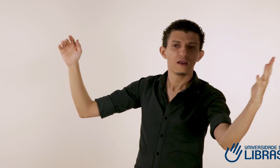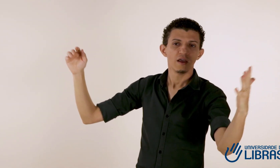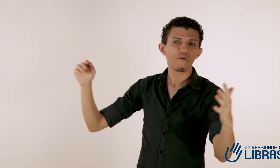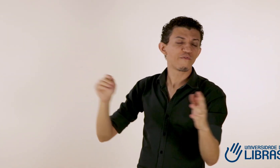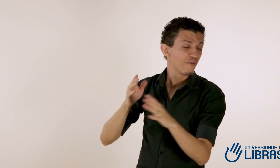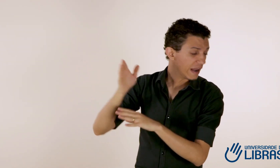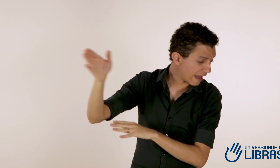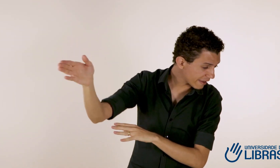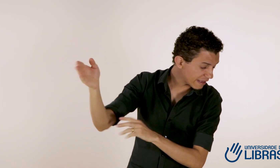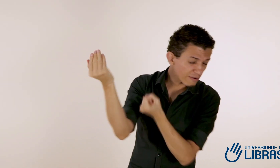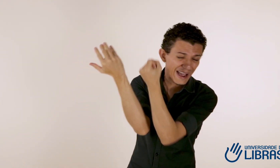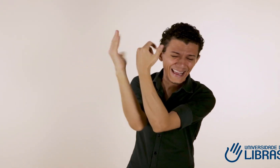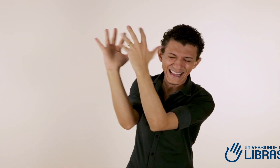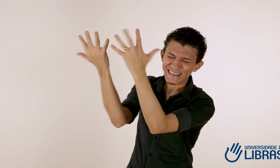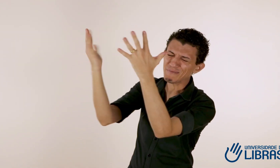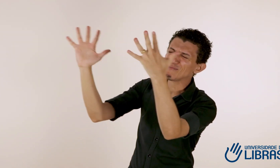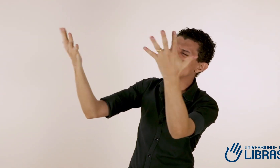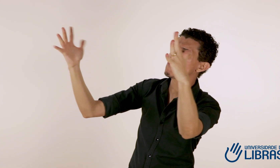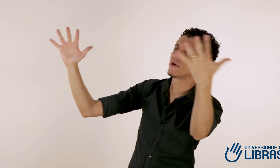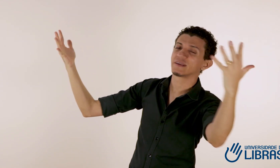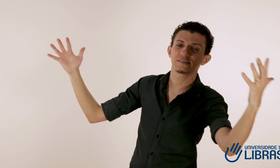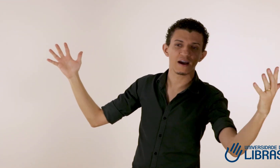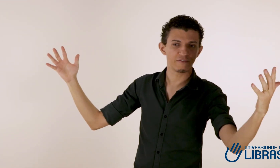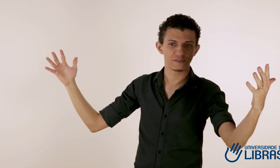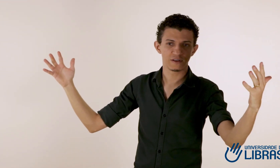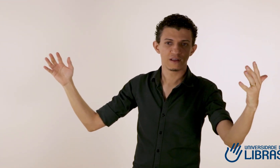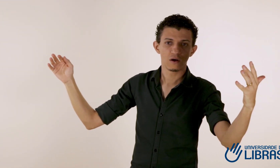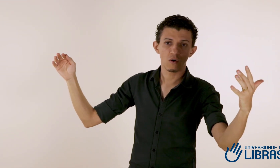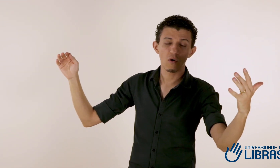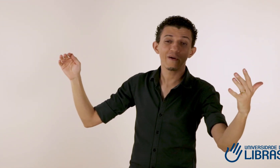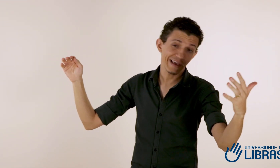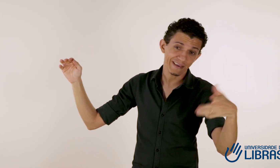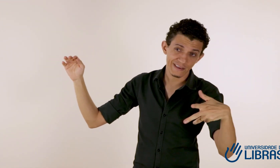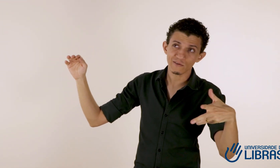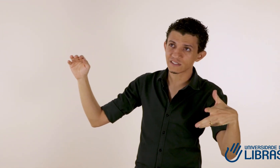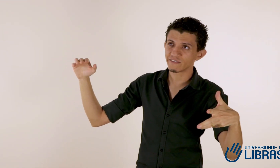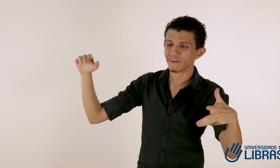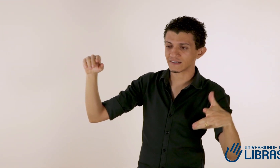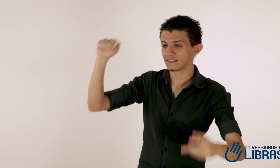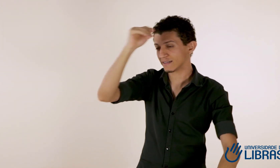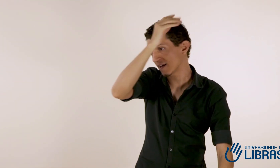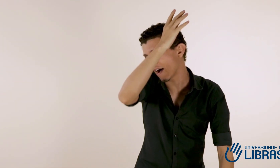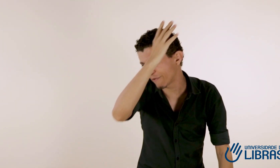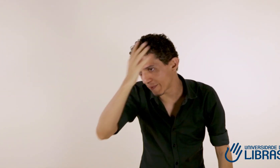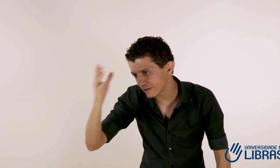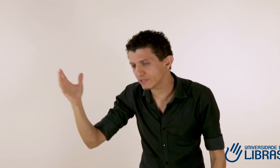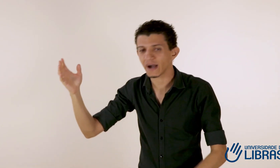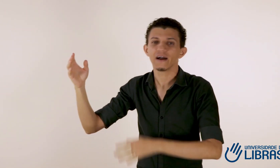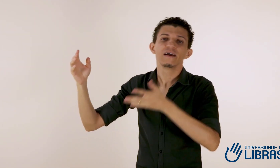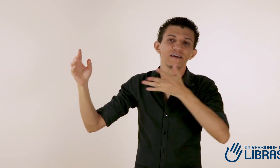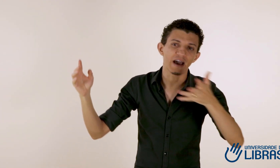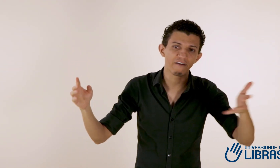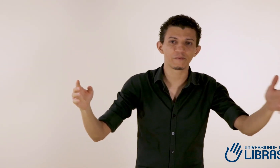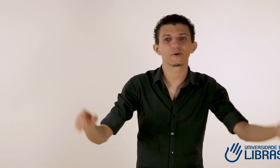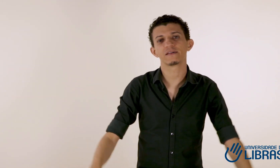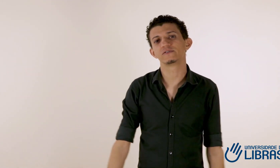Eu fui lá naquele lugar e lá tem muitas árvores. E aqui, inclusive, enfatiza que tem árvore para o lado de cá e árvore para o lado de